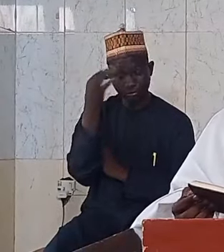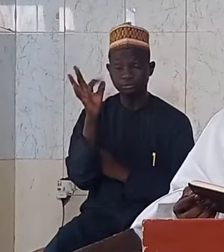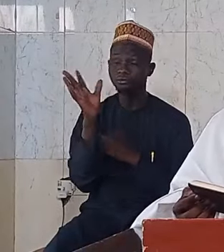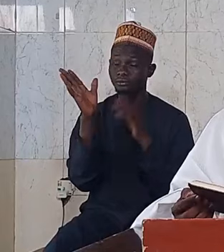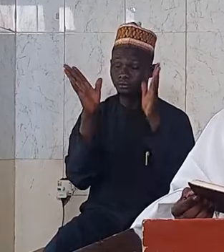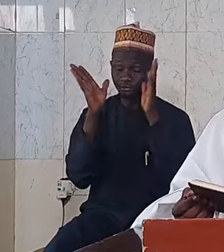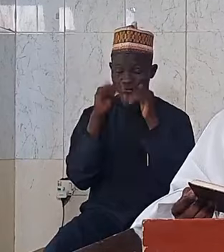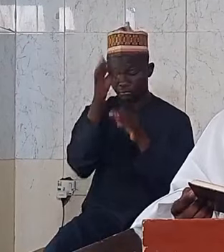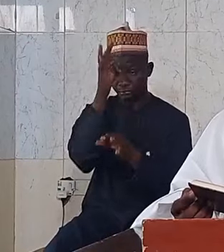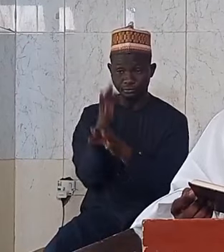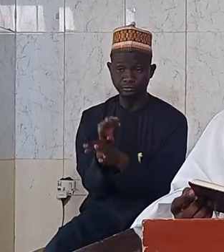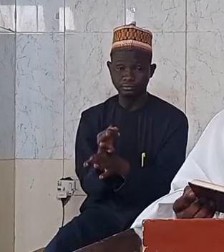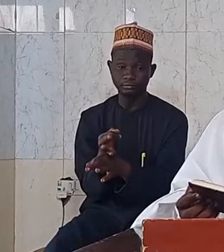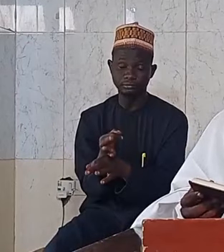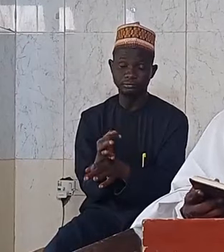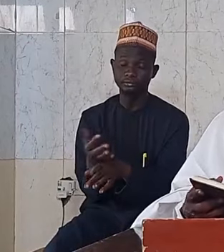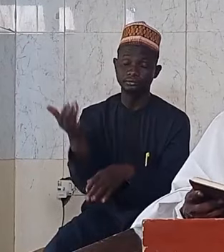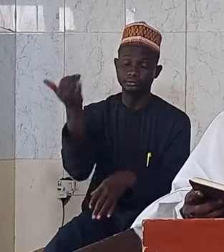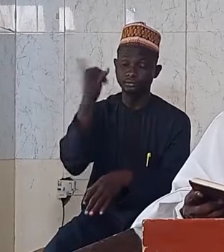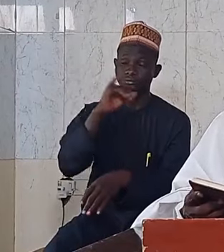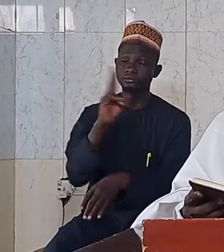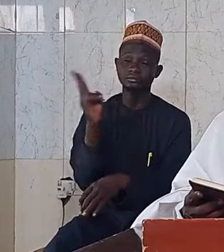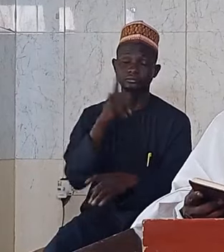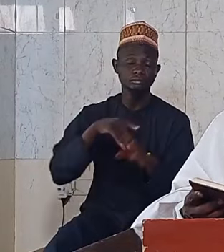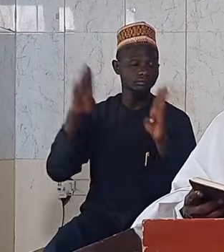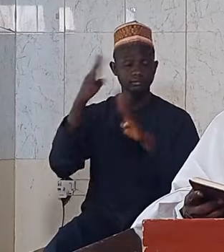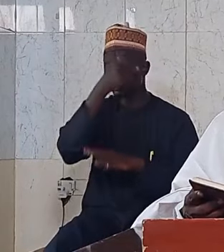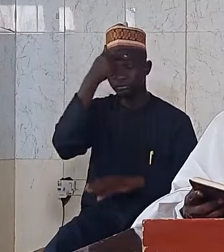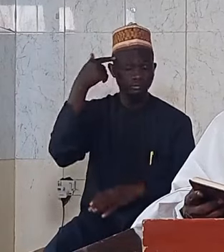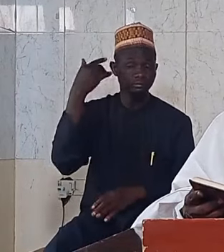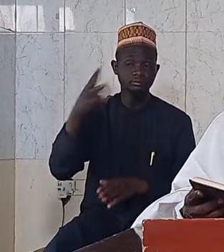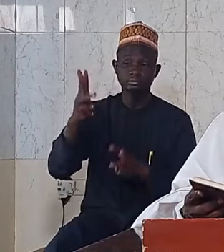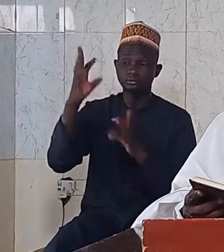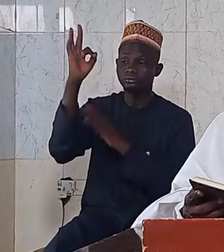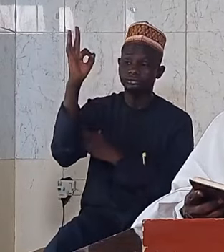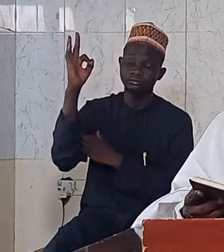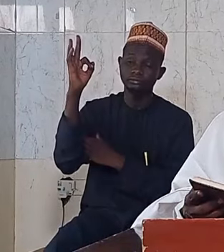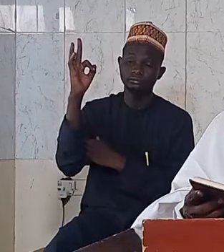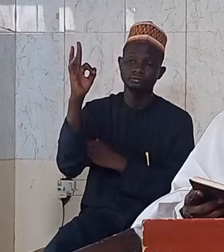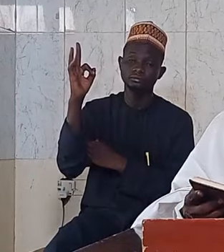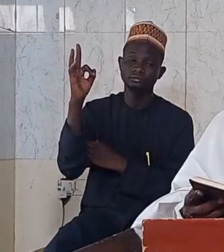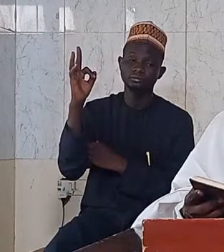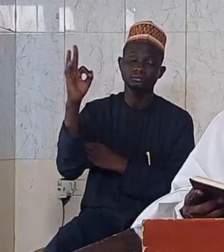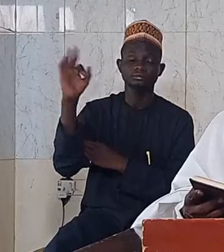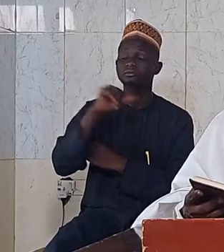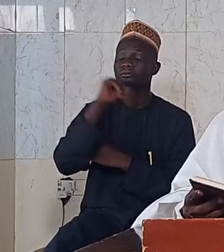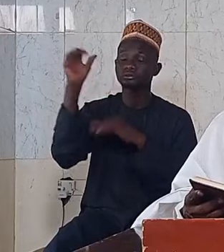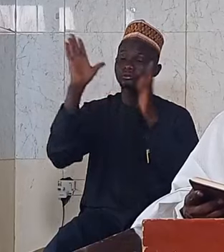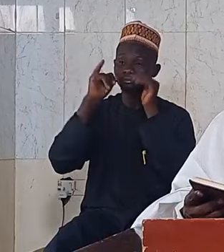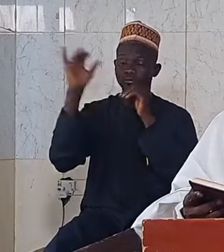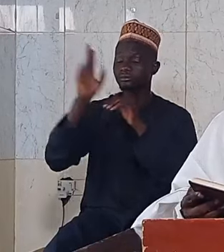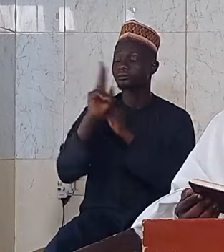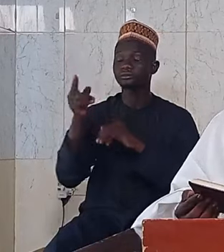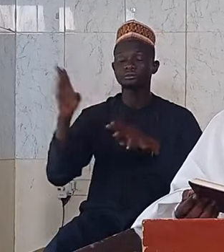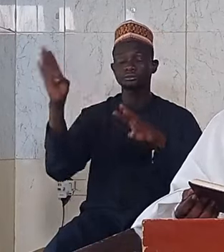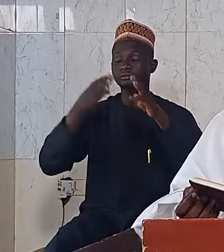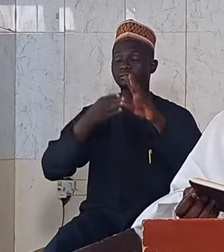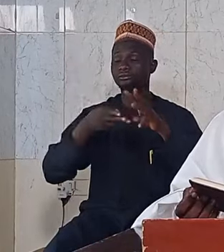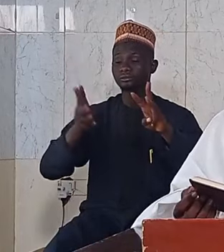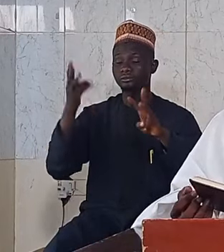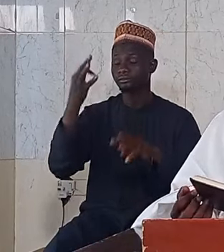su mu'minai suna yin yaqin su ne fi sabilillah su kuma kafirai suna yin yaqin